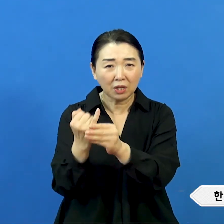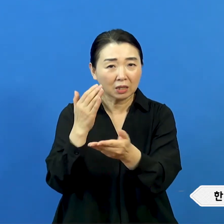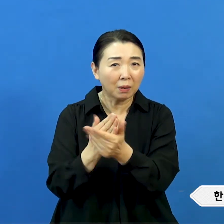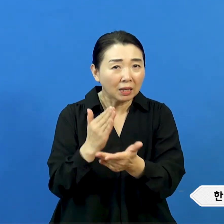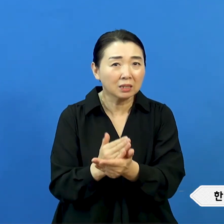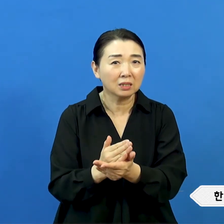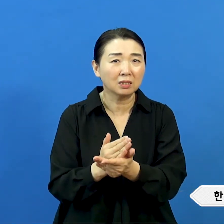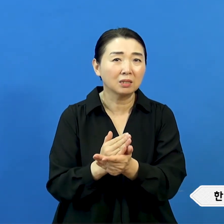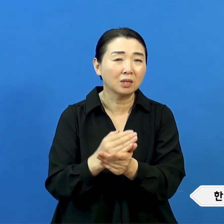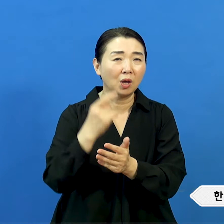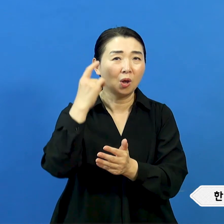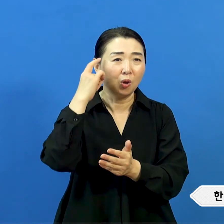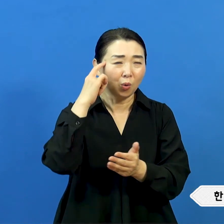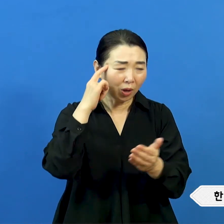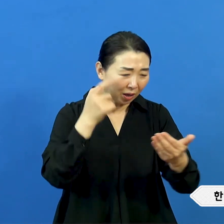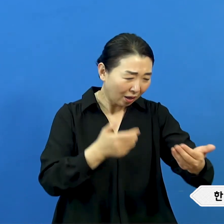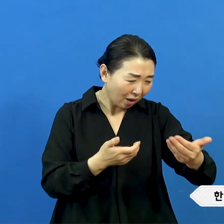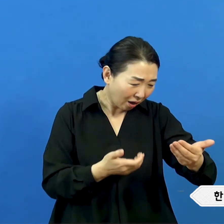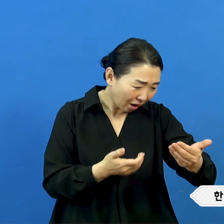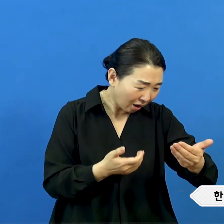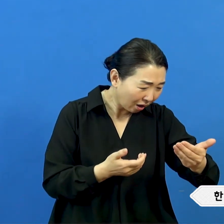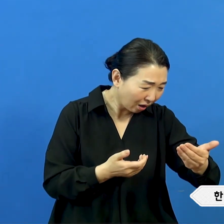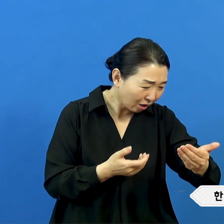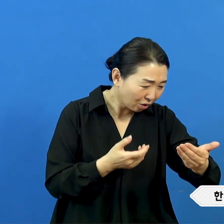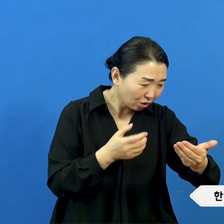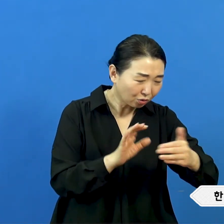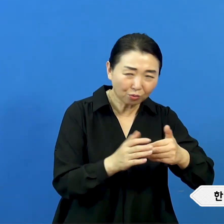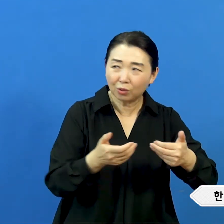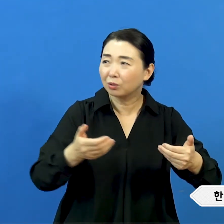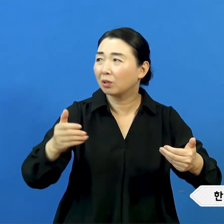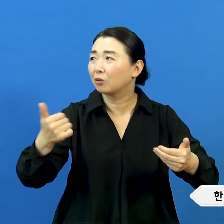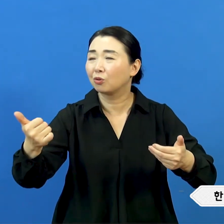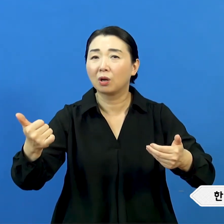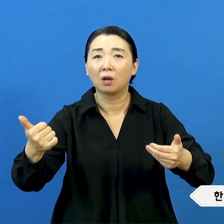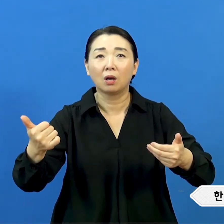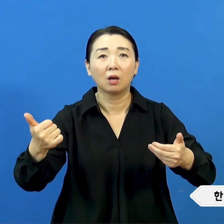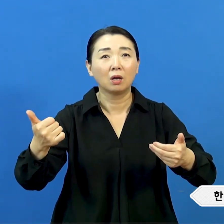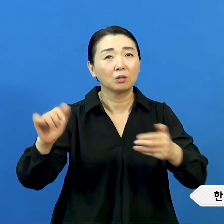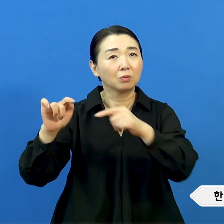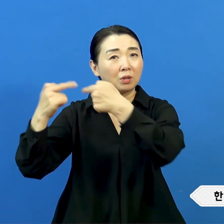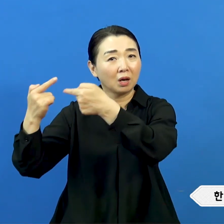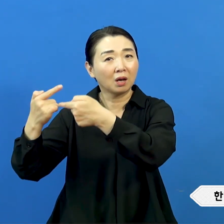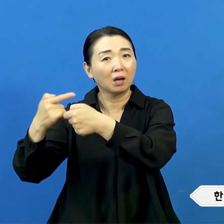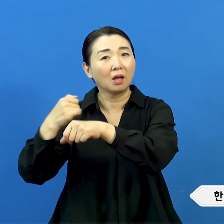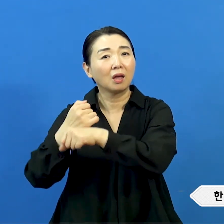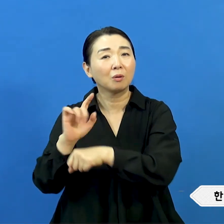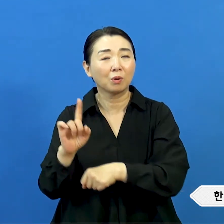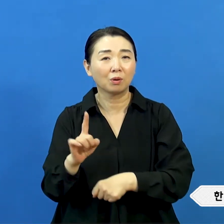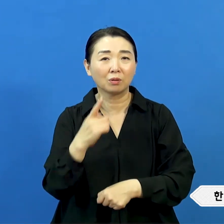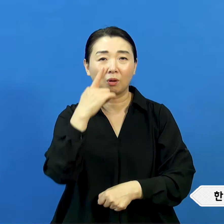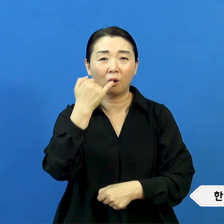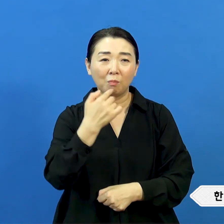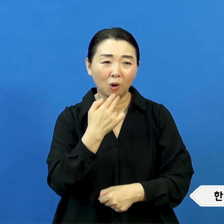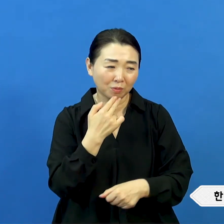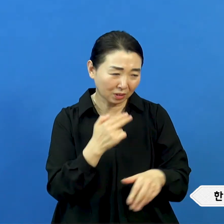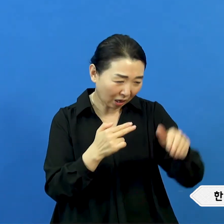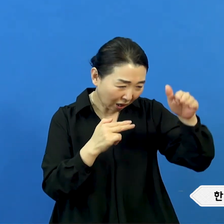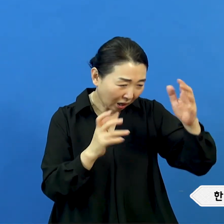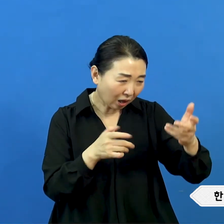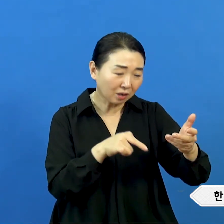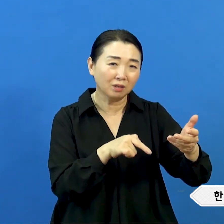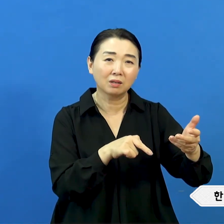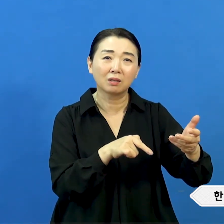그 피부치 같은 아기를 두고 떠나야 하는 그런 일이 생긴단 말입니까? 또 엄마 없이 자라야 되는 아기는